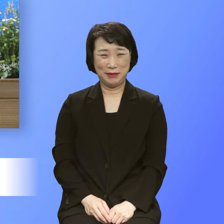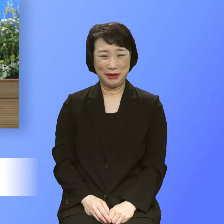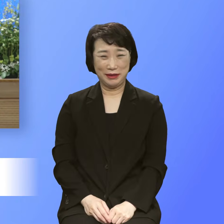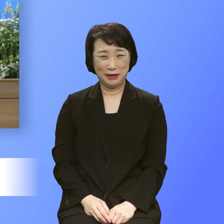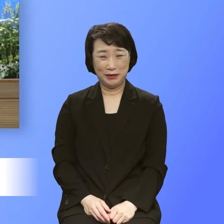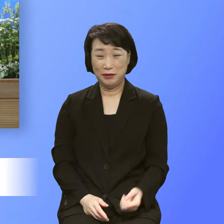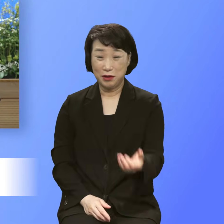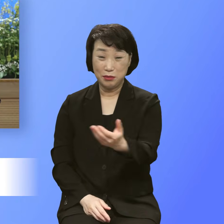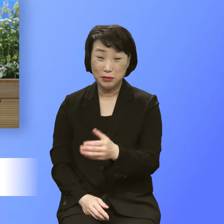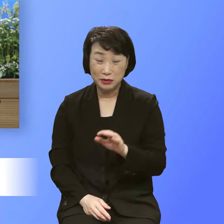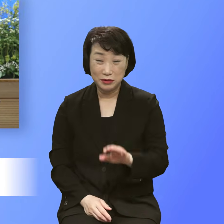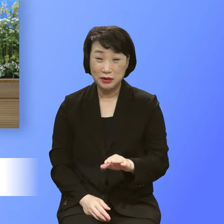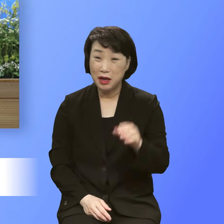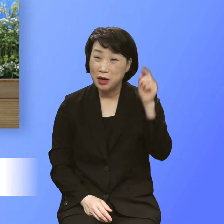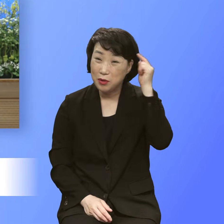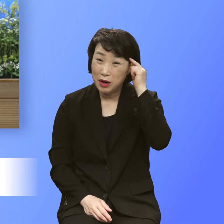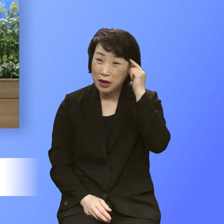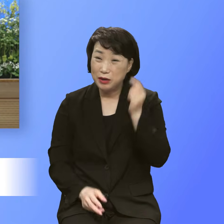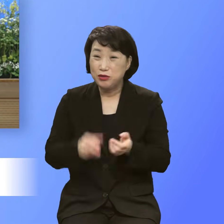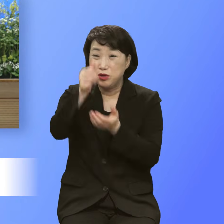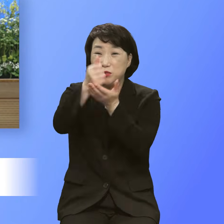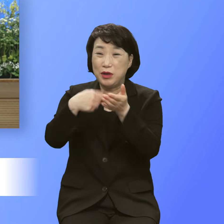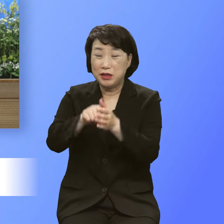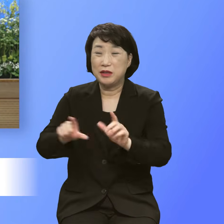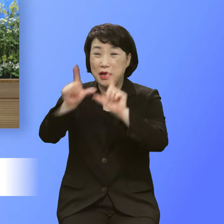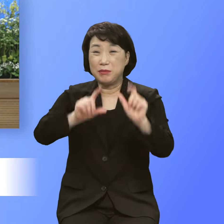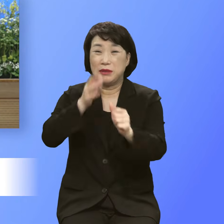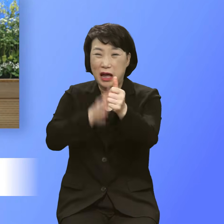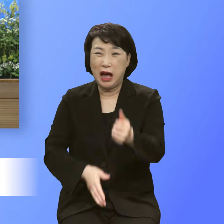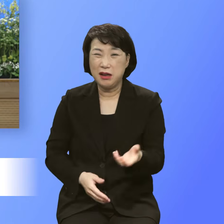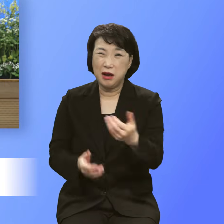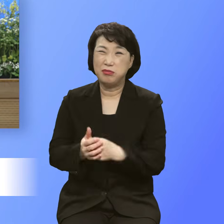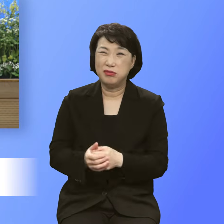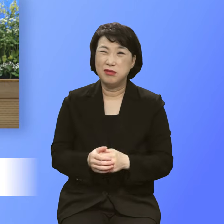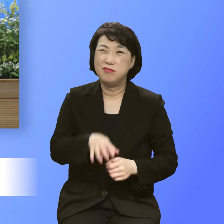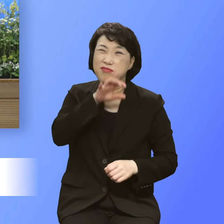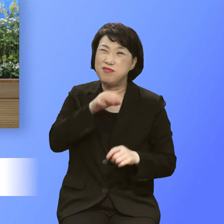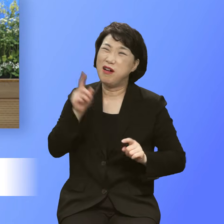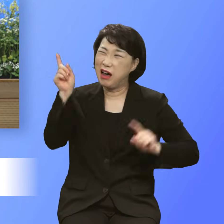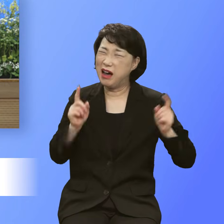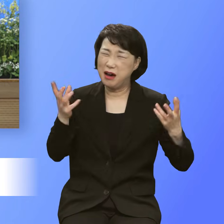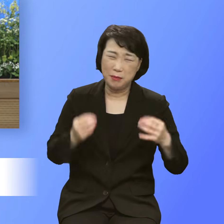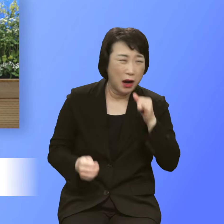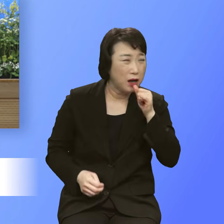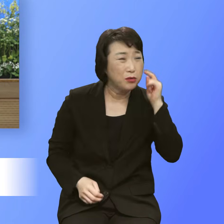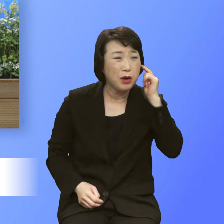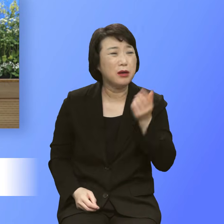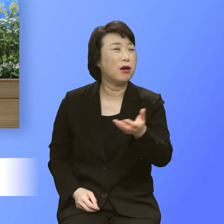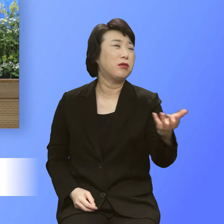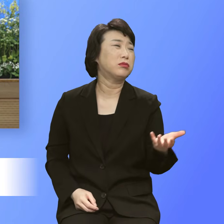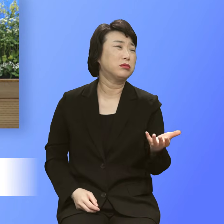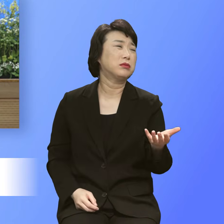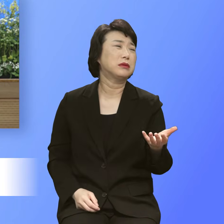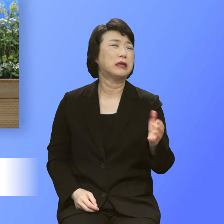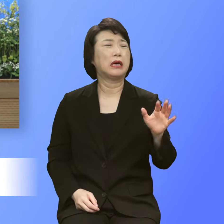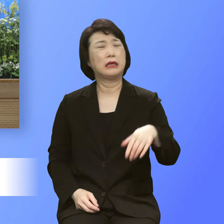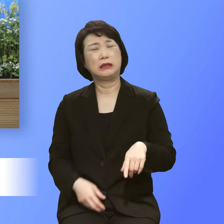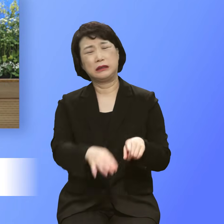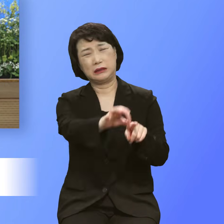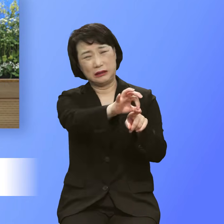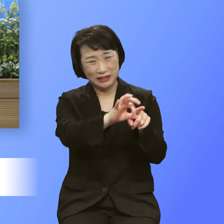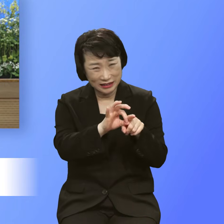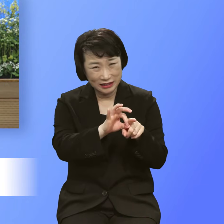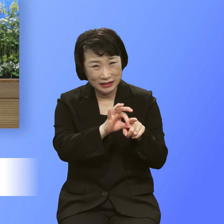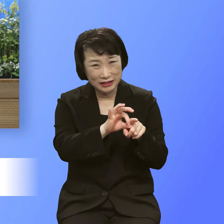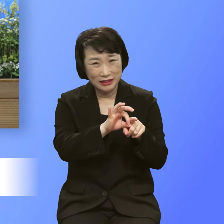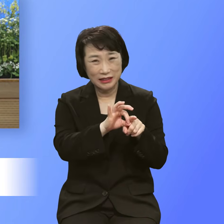근데 무슨 주를 위해 살자는데 잔소리가 많고 말이 많고 할 말이 많으냐, 불평이 많으냐 그